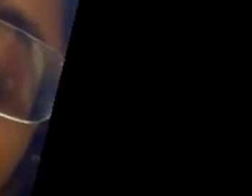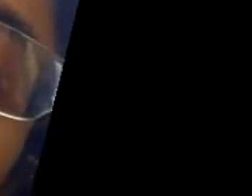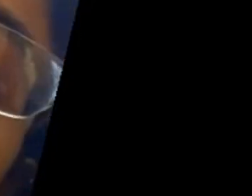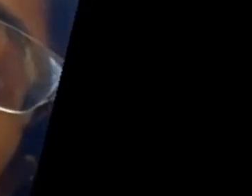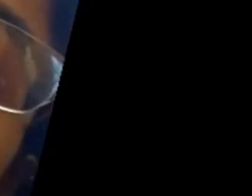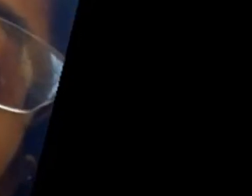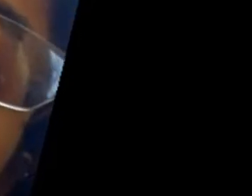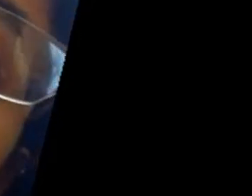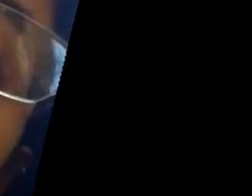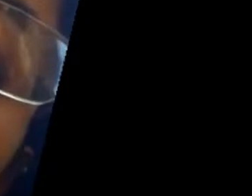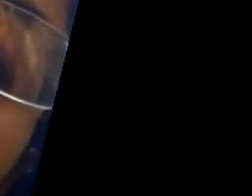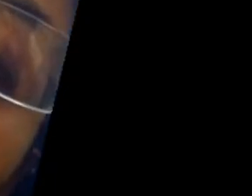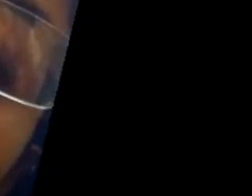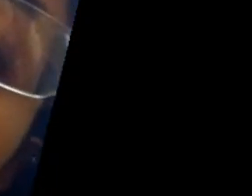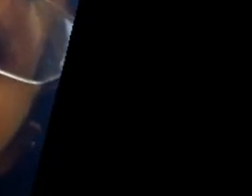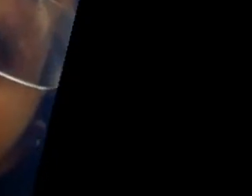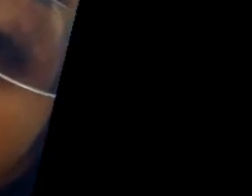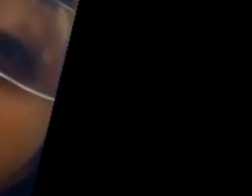2012, julho de